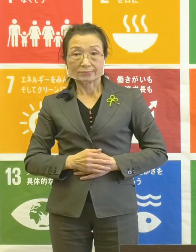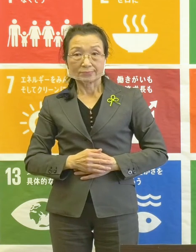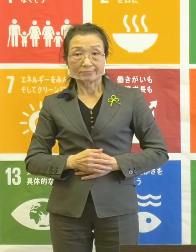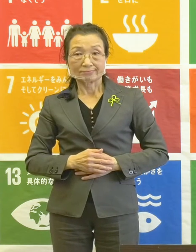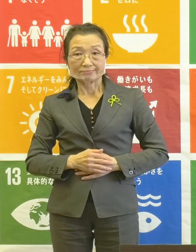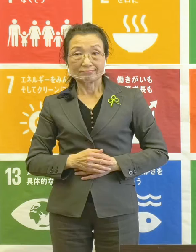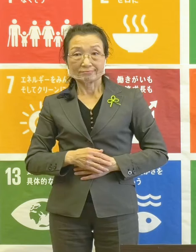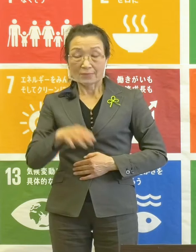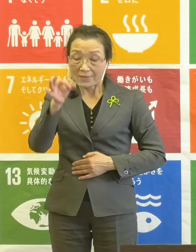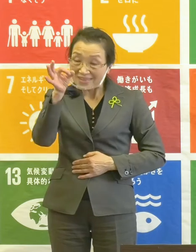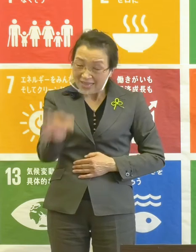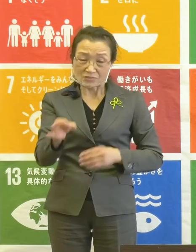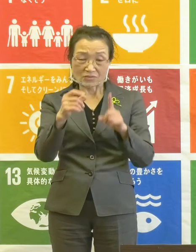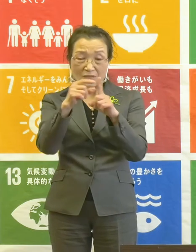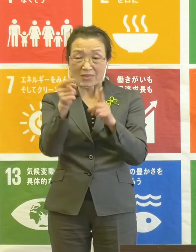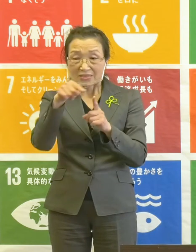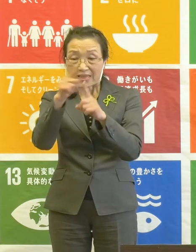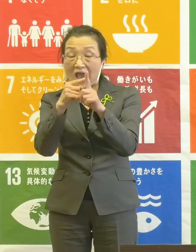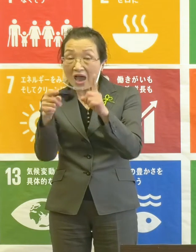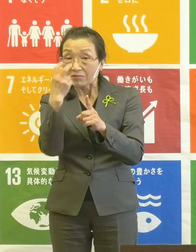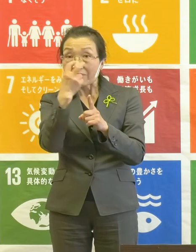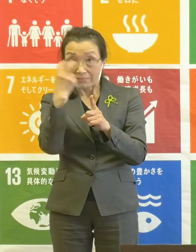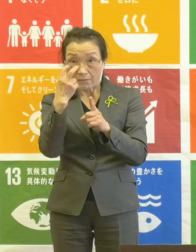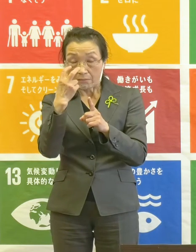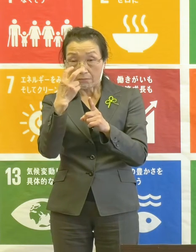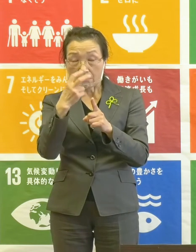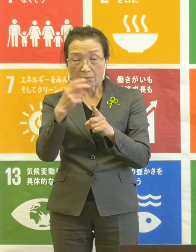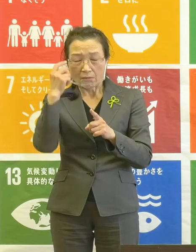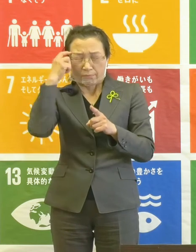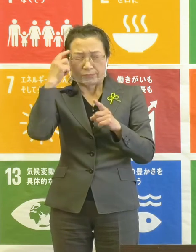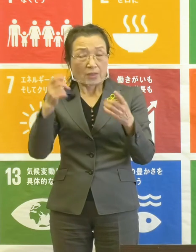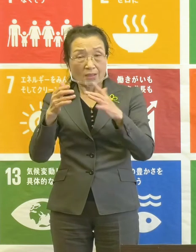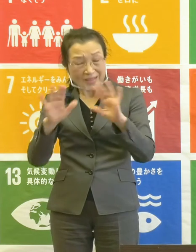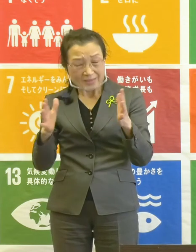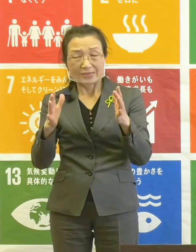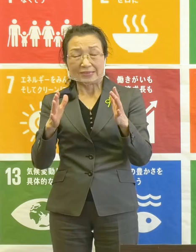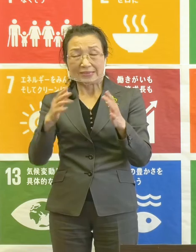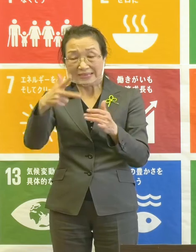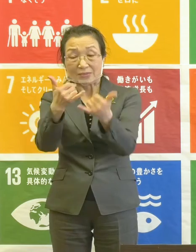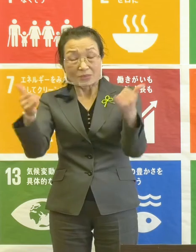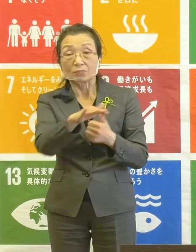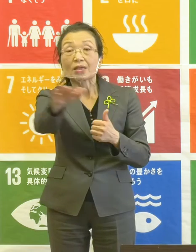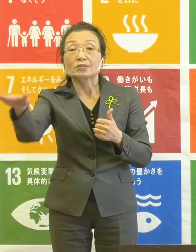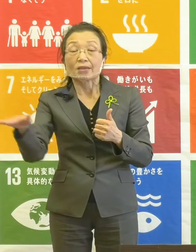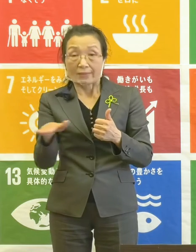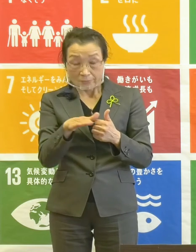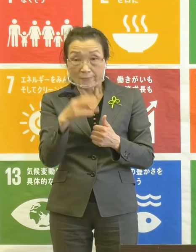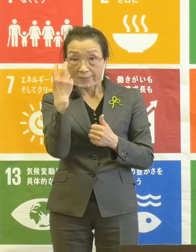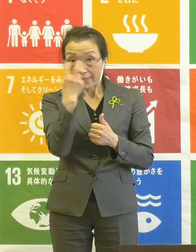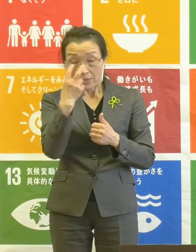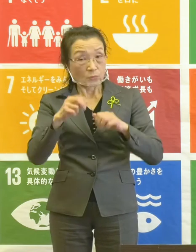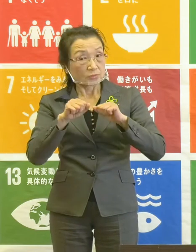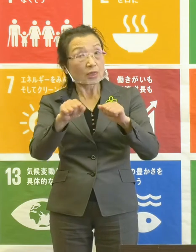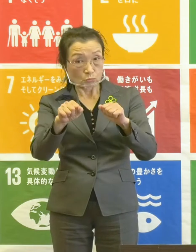格安 PCR 検査、無症状の市民の方を PCR 検査を行っていただくということ